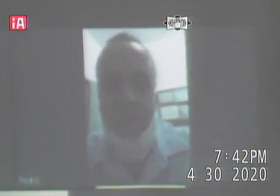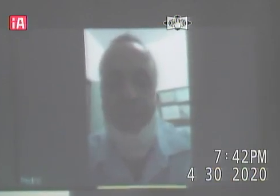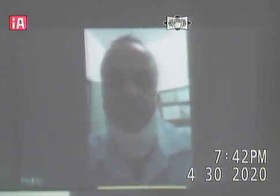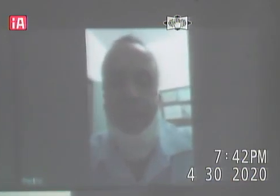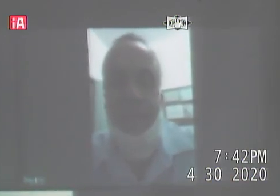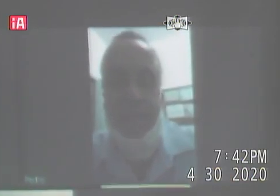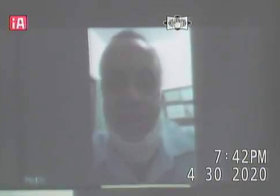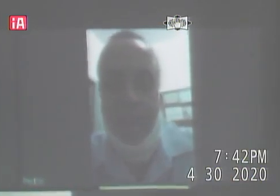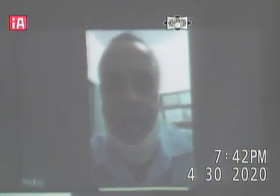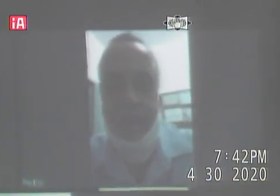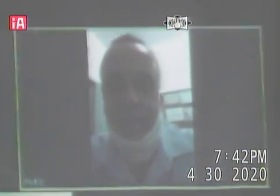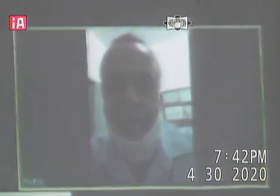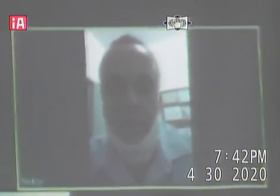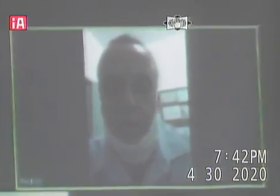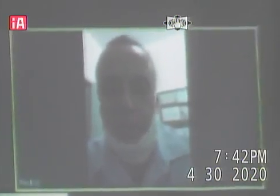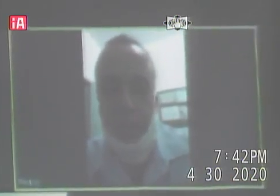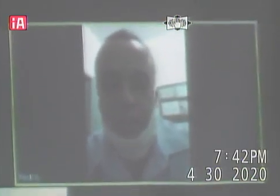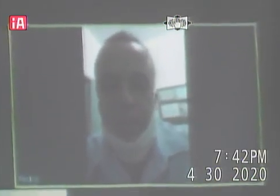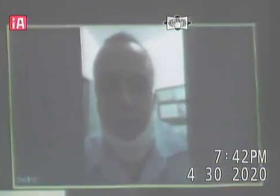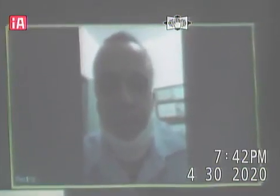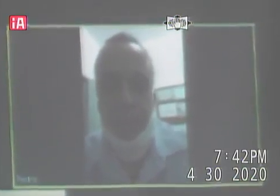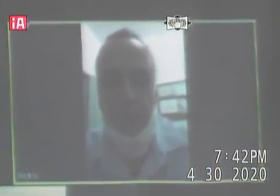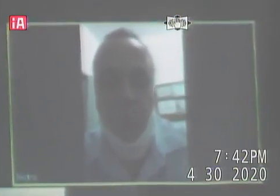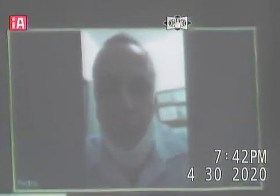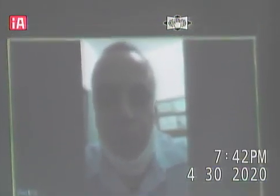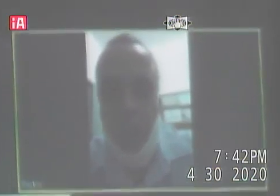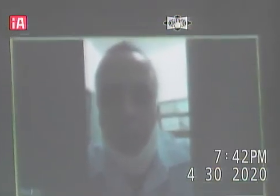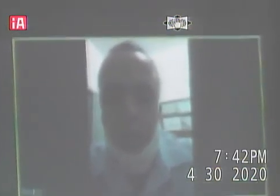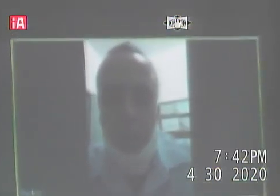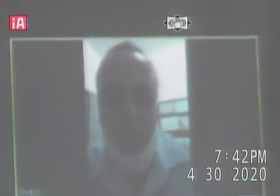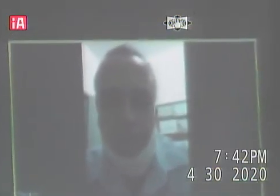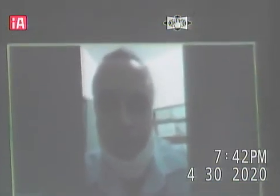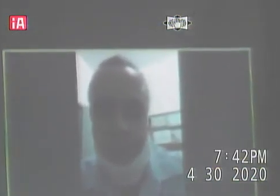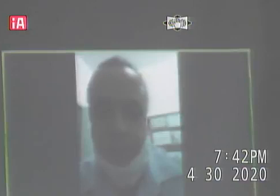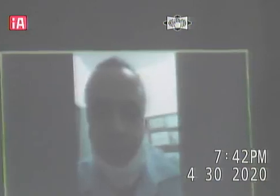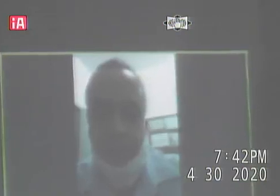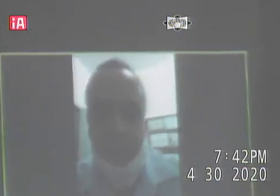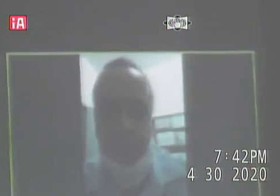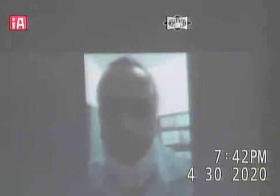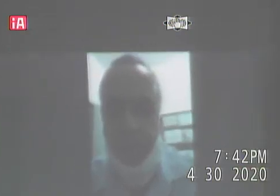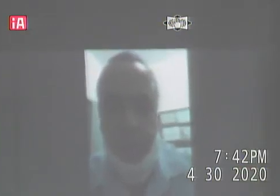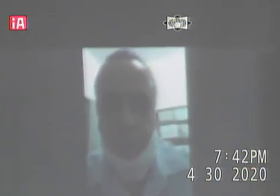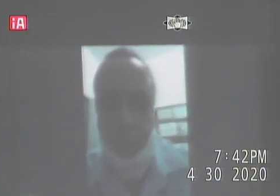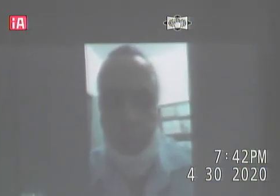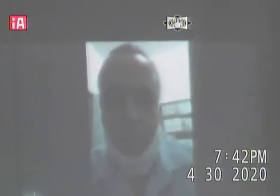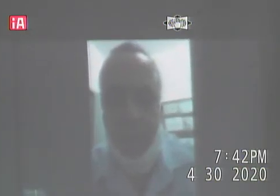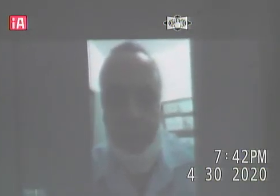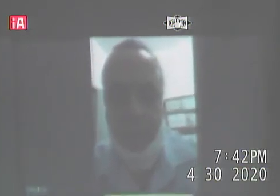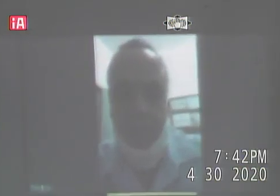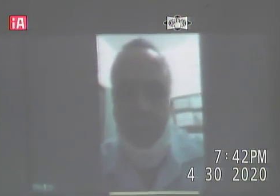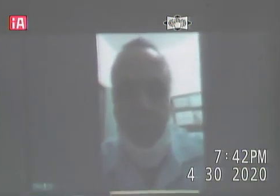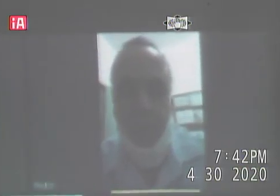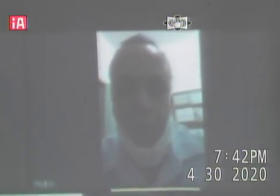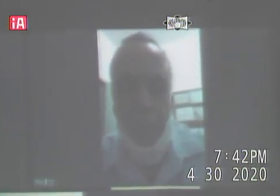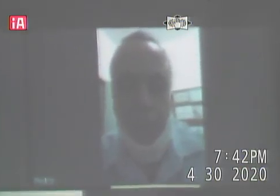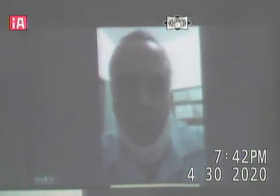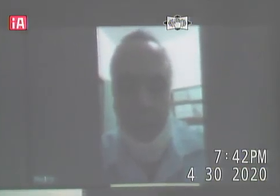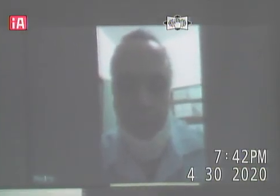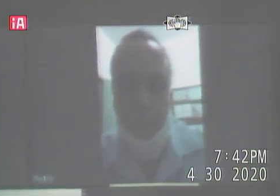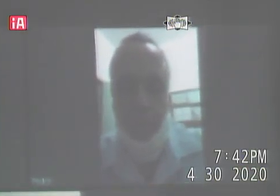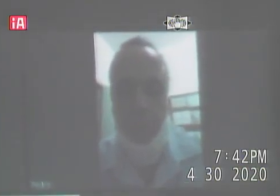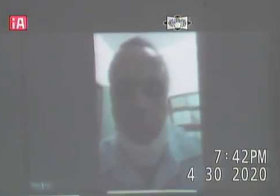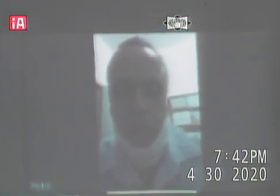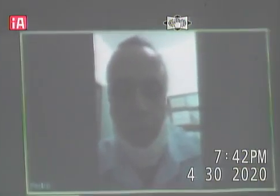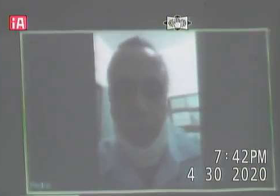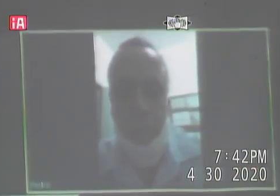uma cidade de excelência. E qualquer um de nós, se tiver uma dificuldade, que é o melhor